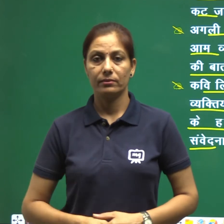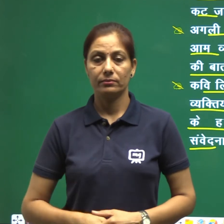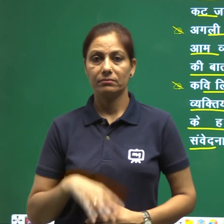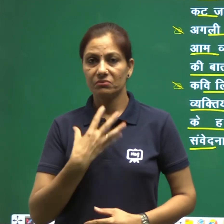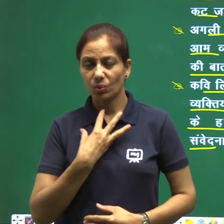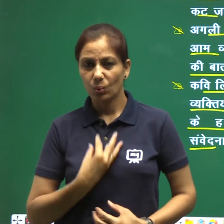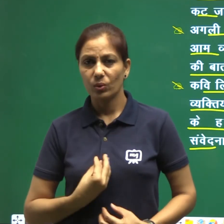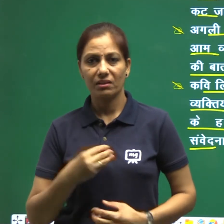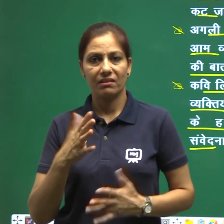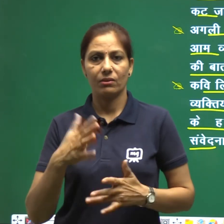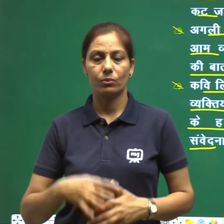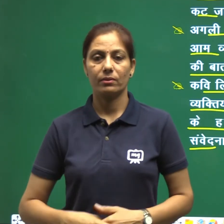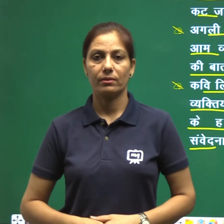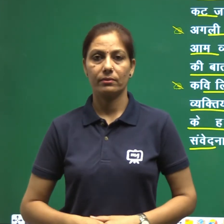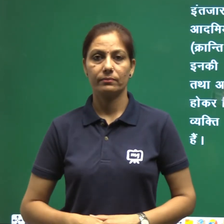दुखी नहीं होते।